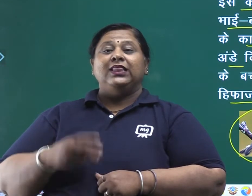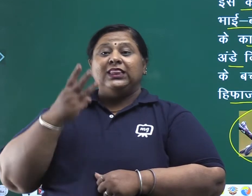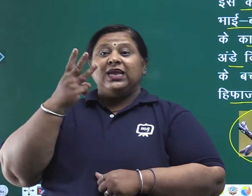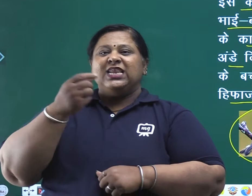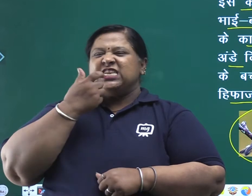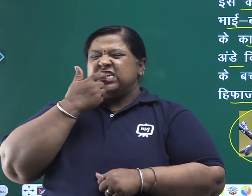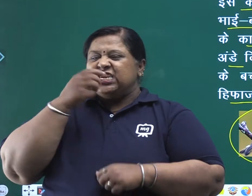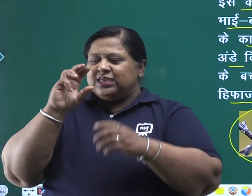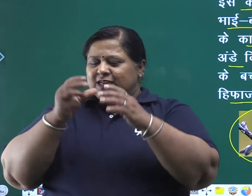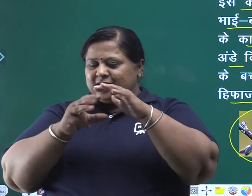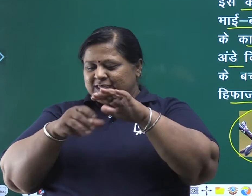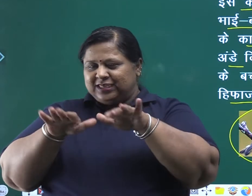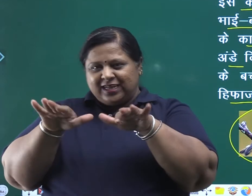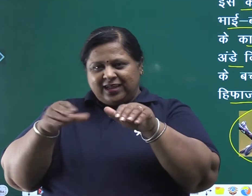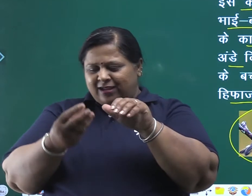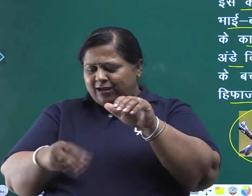अंडे।